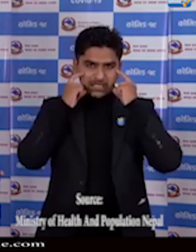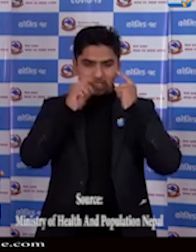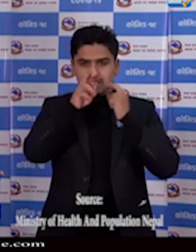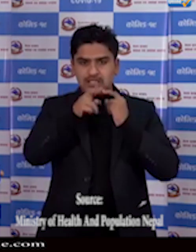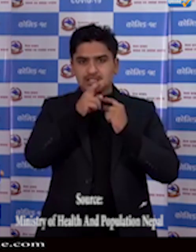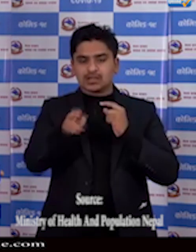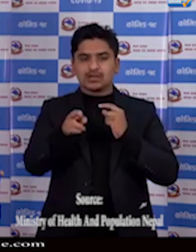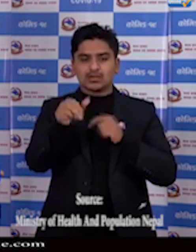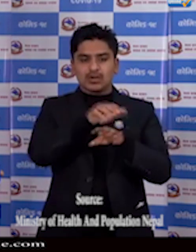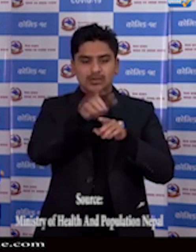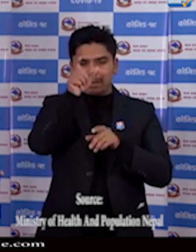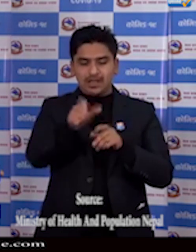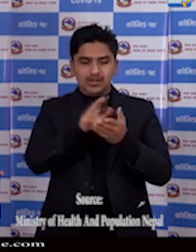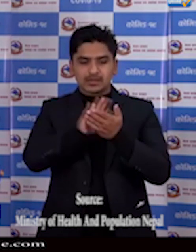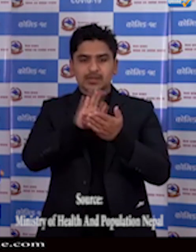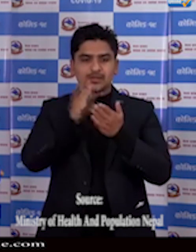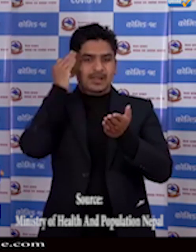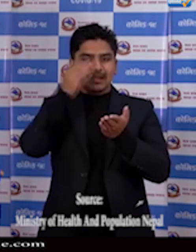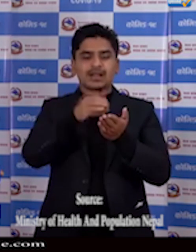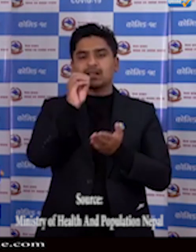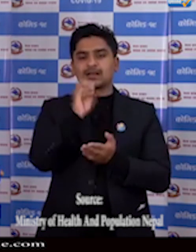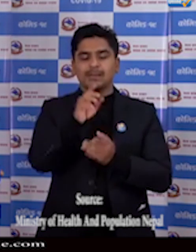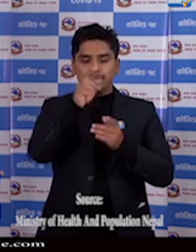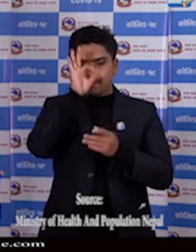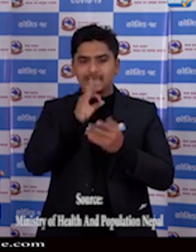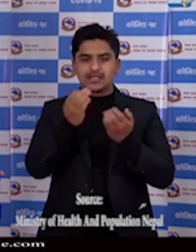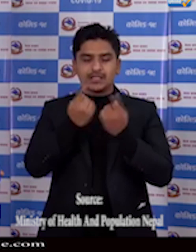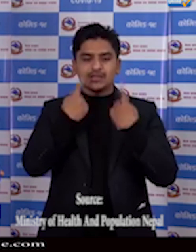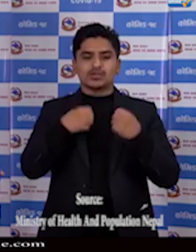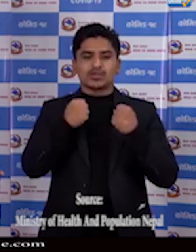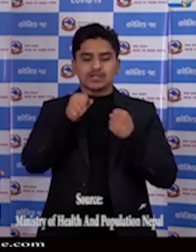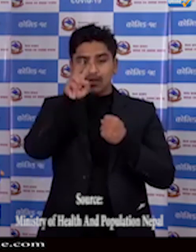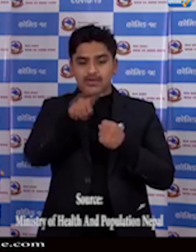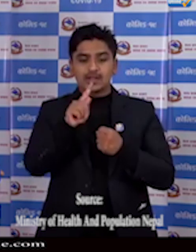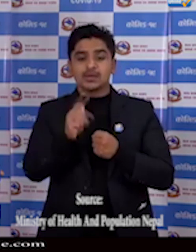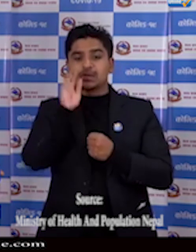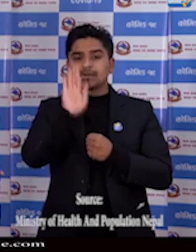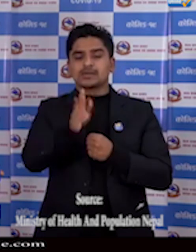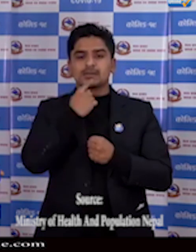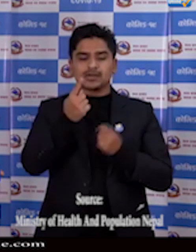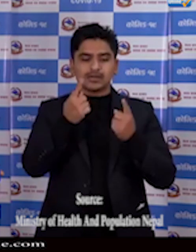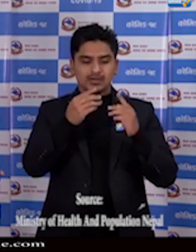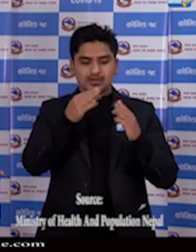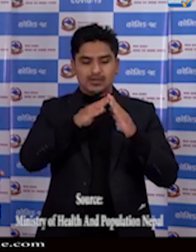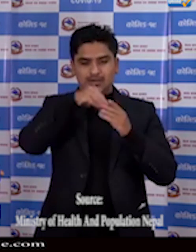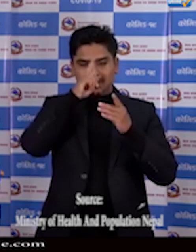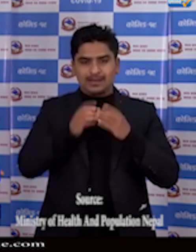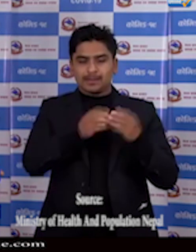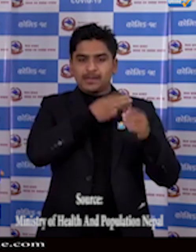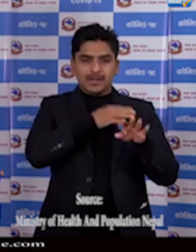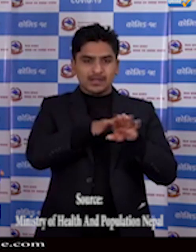र उहाँहरूको व्यक्तिगत सरसफाइमा ध्यान दिने। खास गरी स्वास्थ्यको स्थिति कस्तो छ भनेर क्वारेन्टाइनमा रहेका